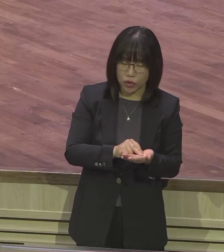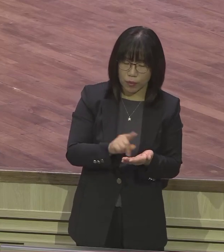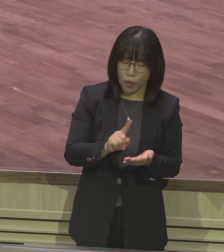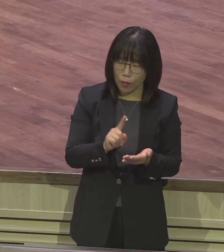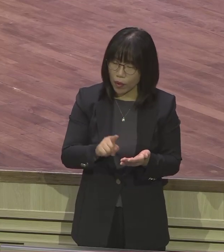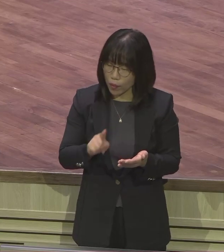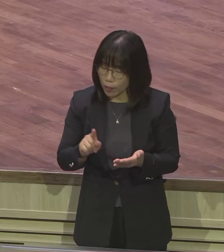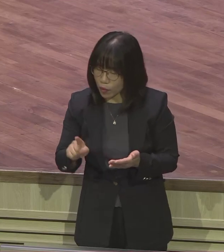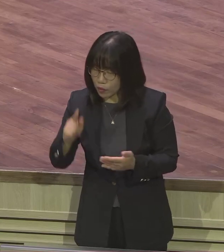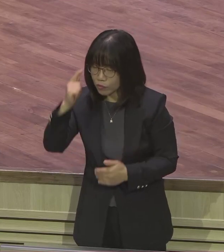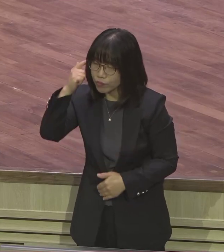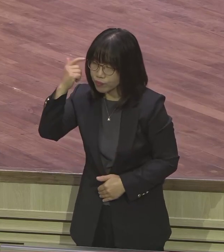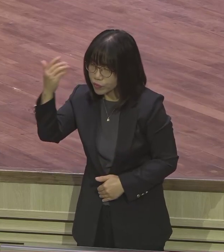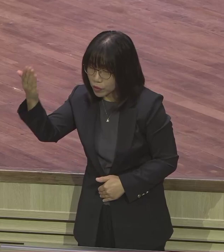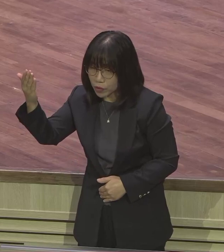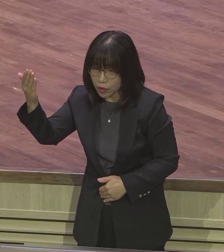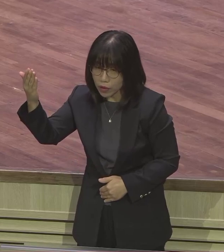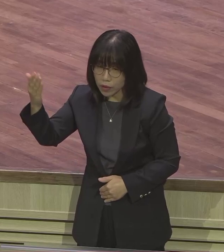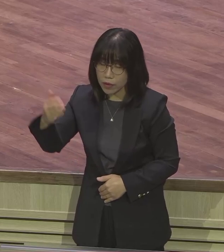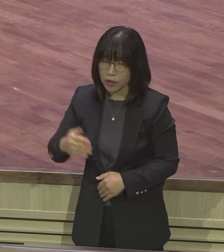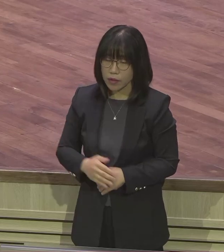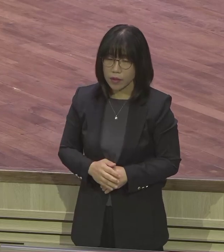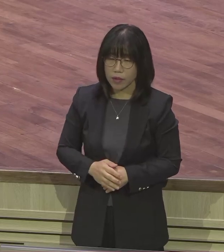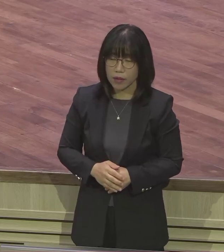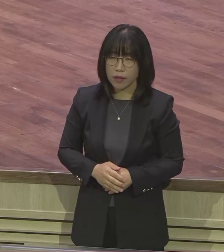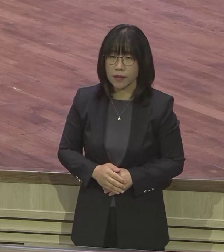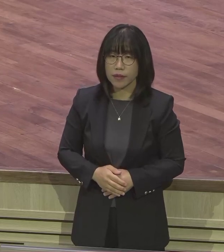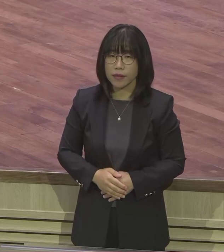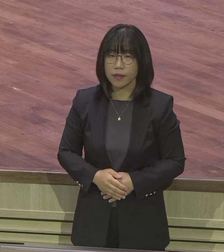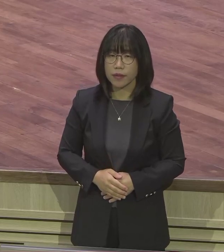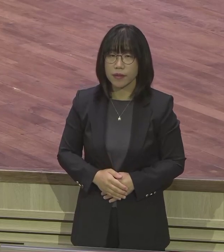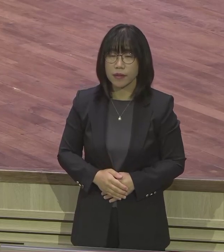주세요라고 해왔는데 여러분